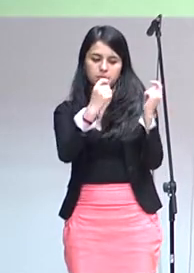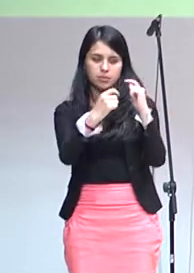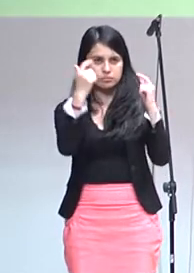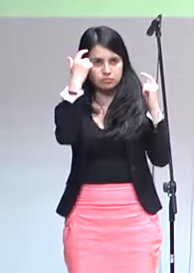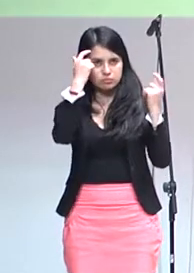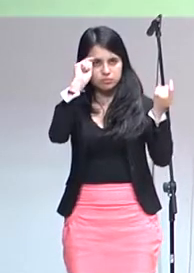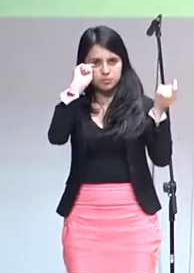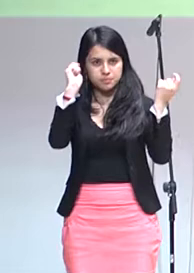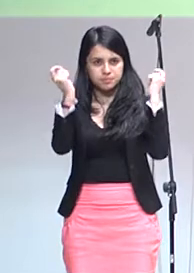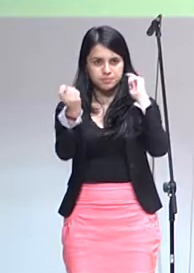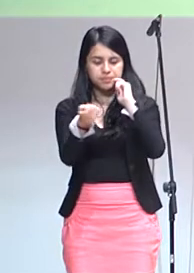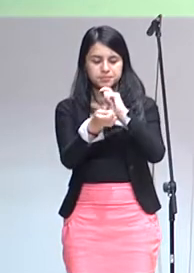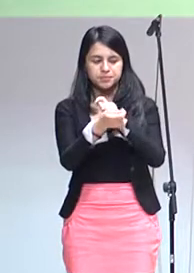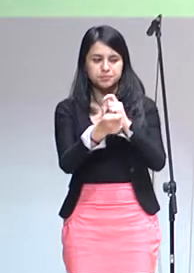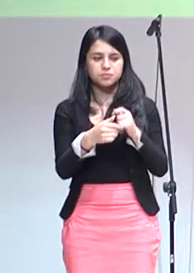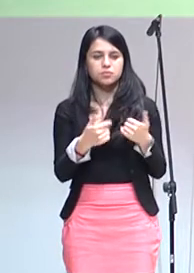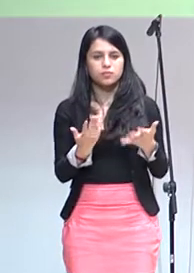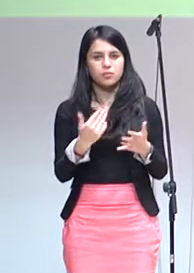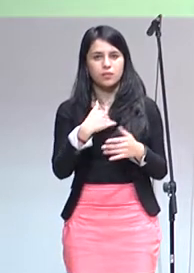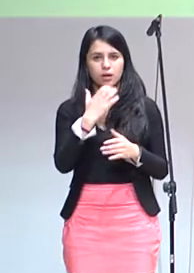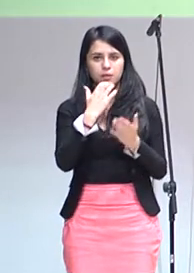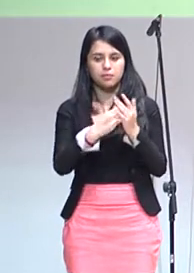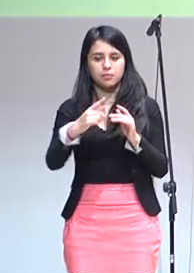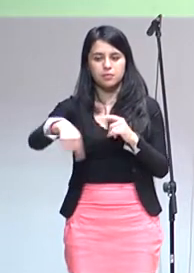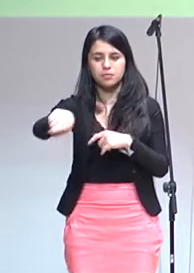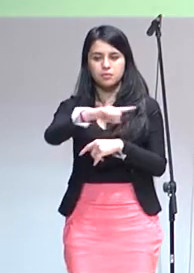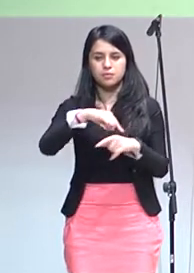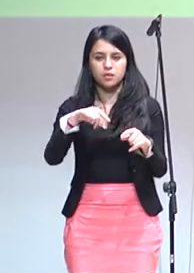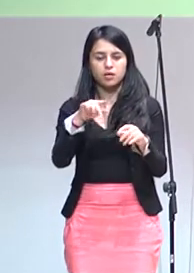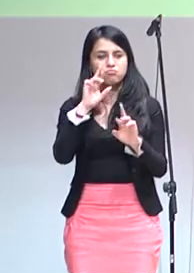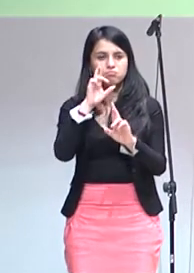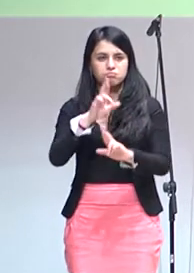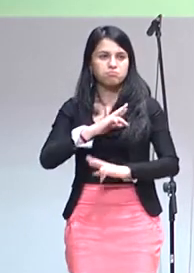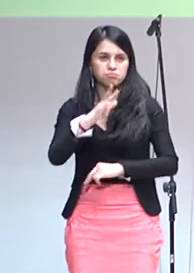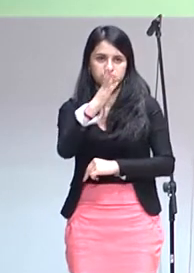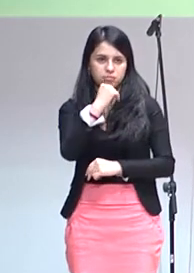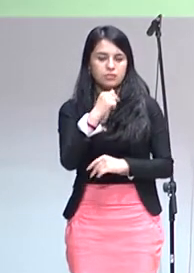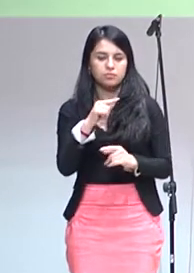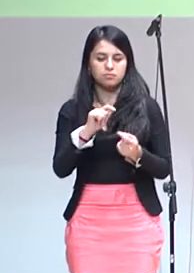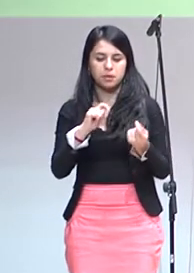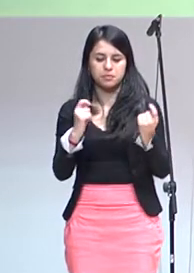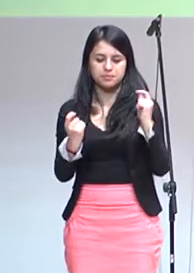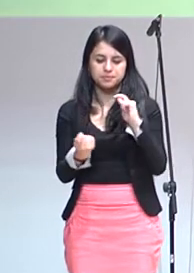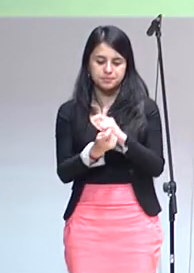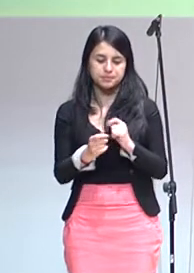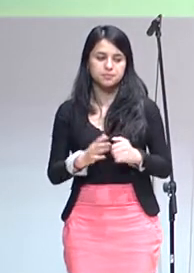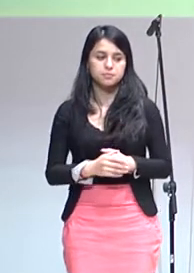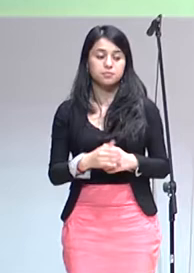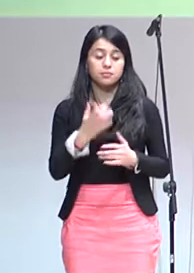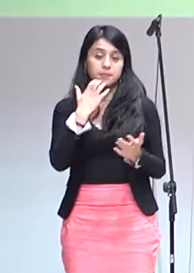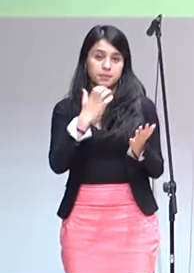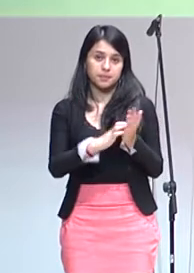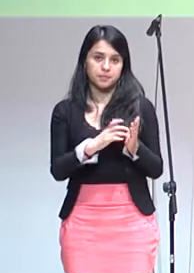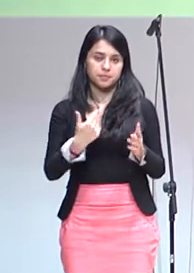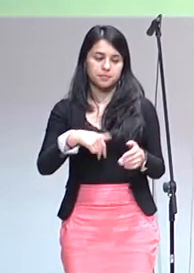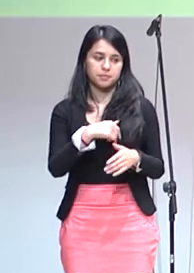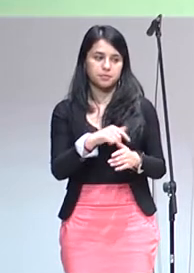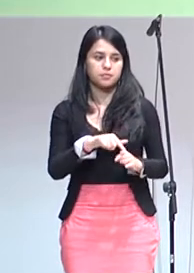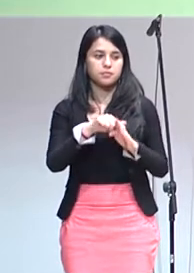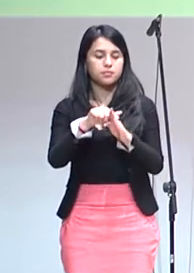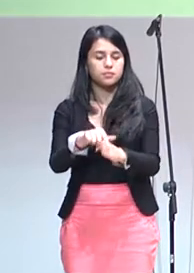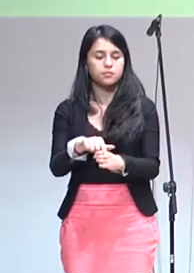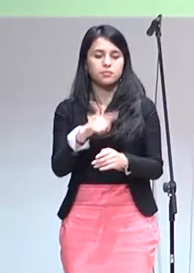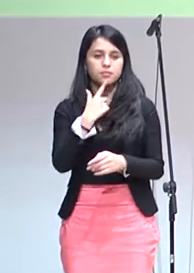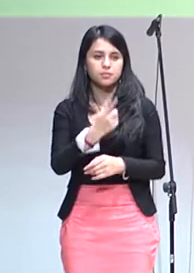fue cambiando la forma de cómo ellos no se reconocían. Cuando llegué, por ejemplo, decía, ¿sabes qué es